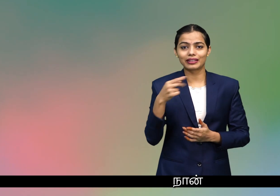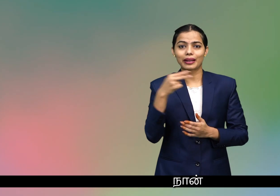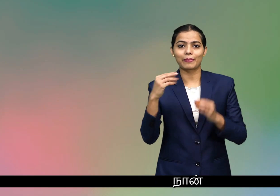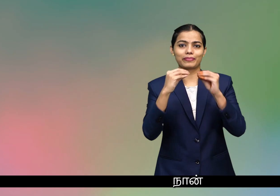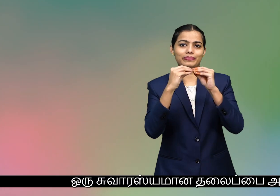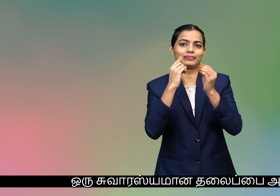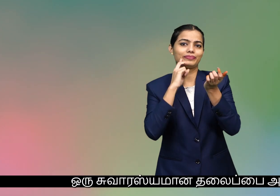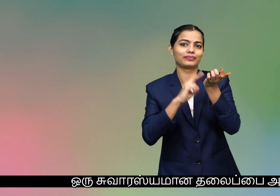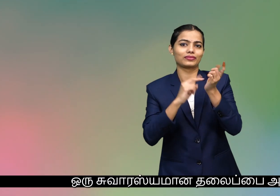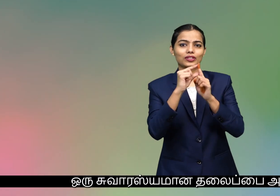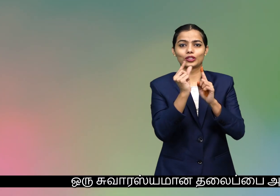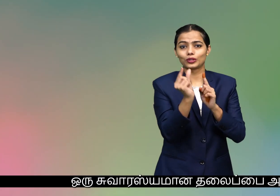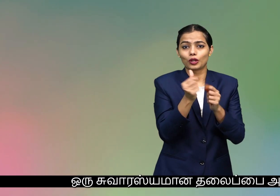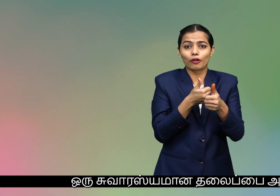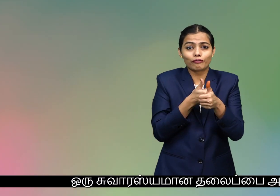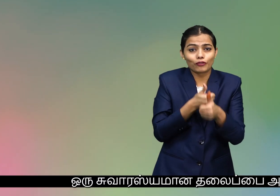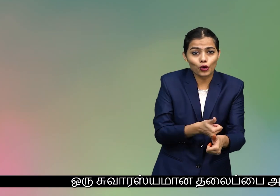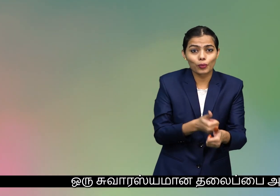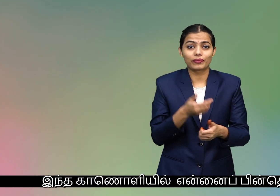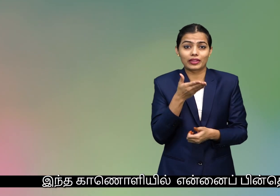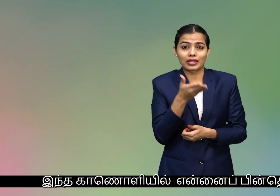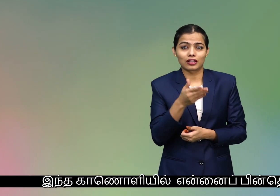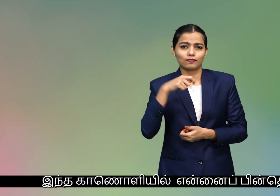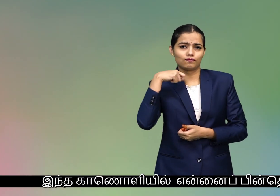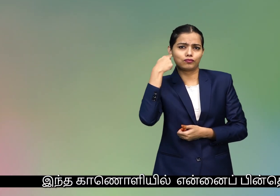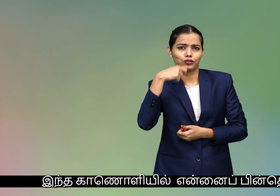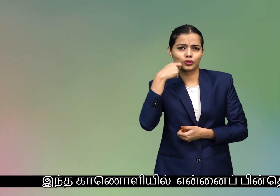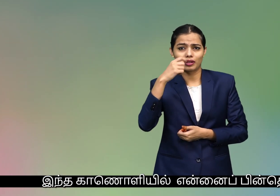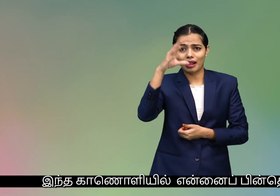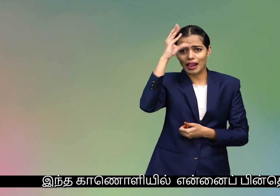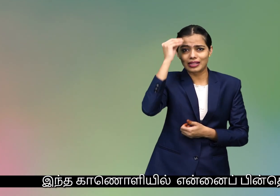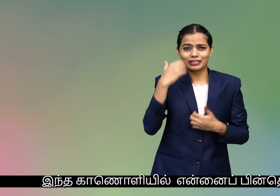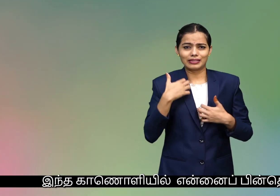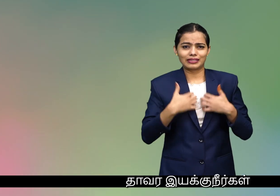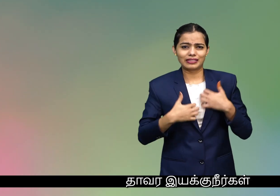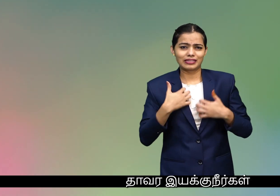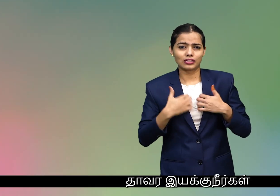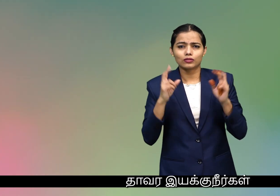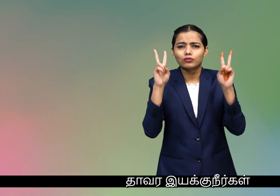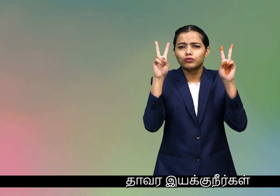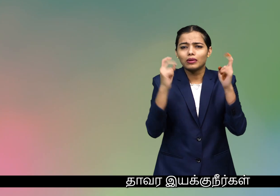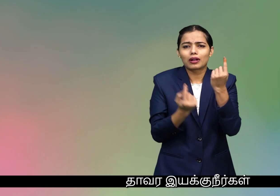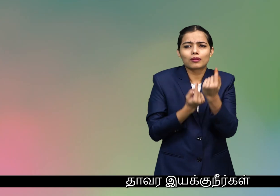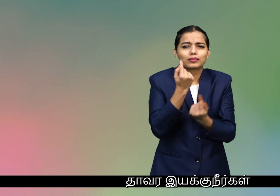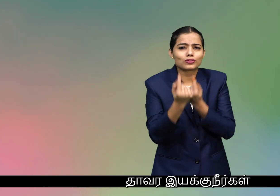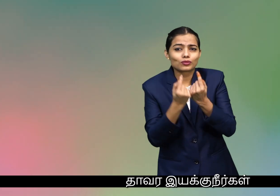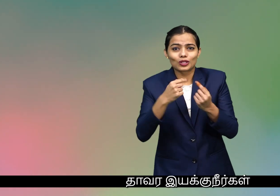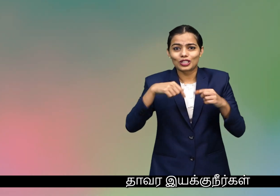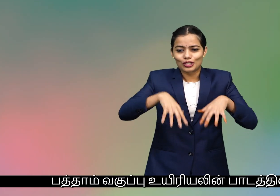நான் ஒரு சுவாரஸ்யமான தலைப்பை அறிய இந்த காணொளியில் என்னை பின்தொடரவும். தாவர